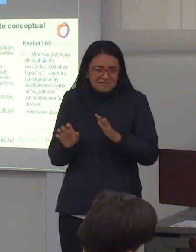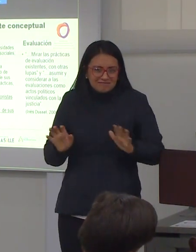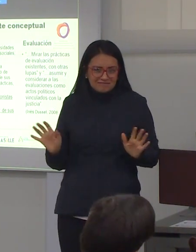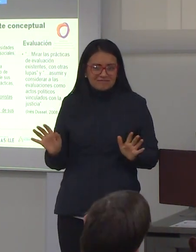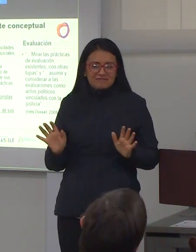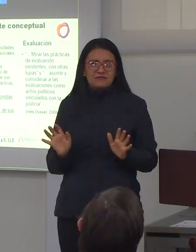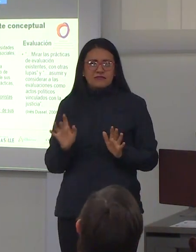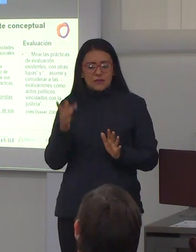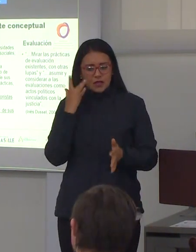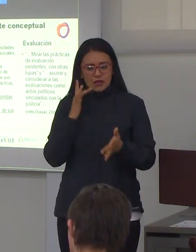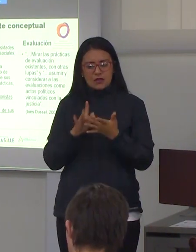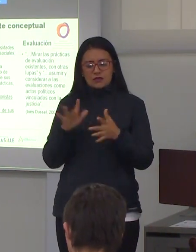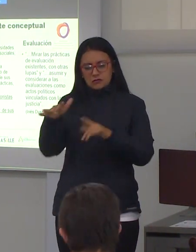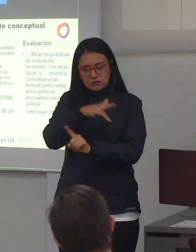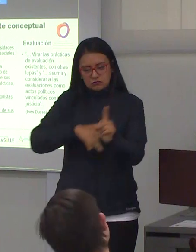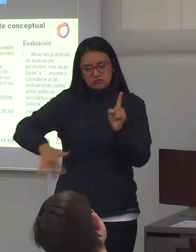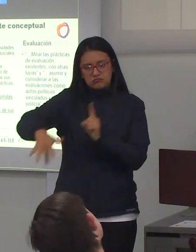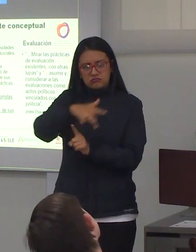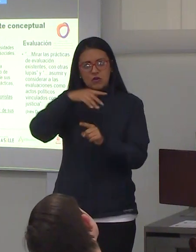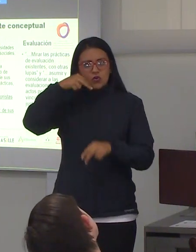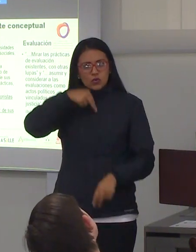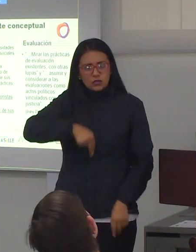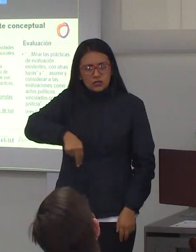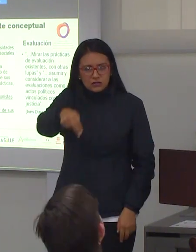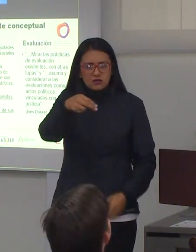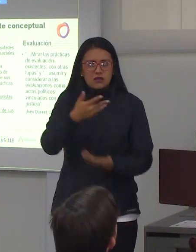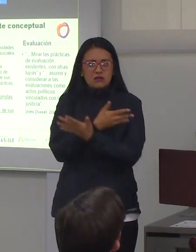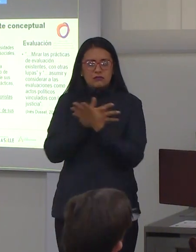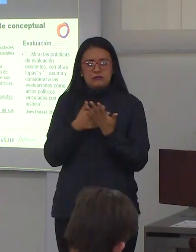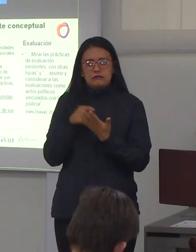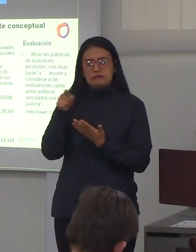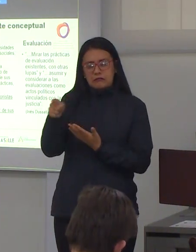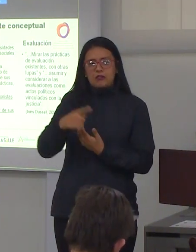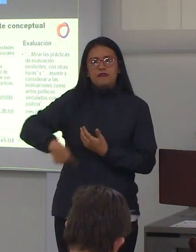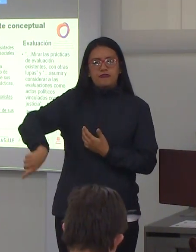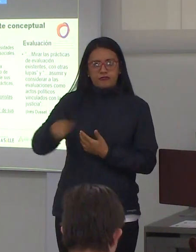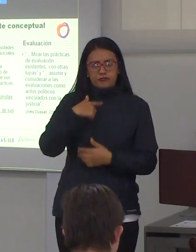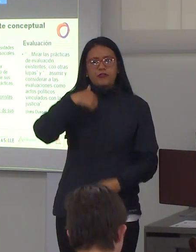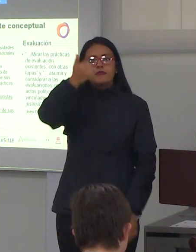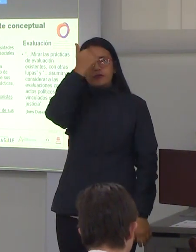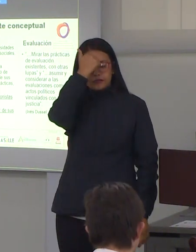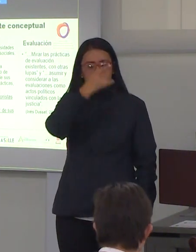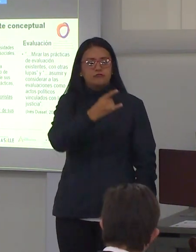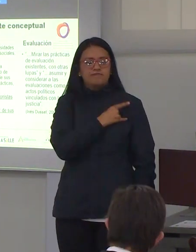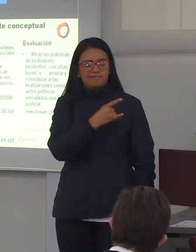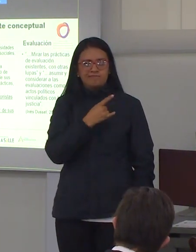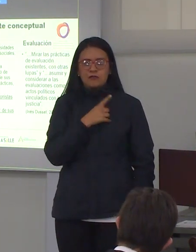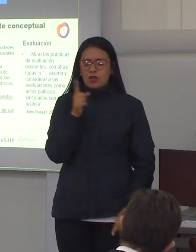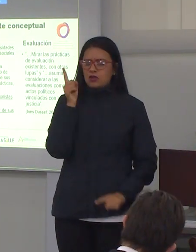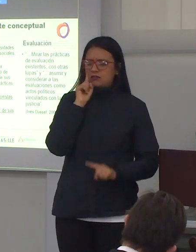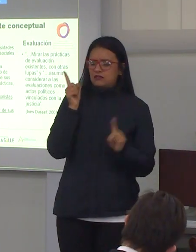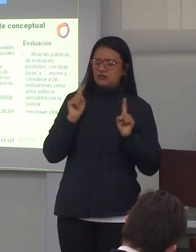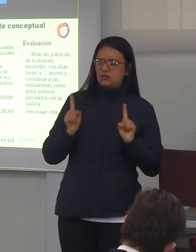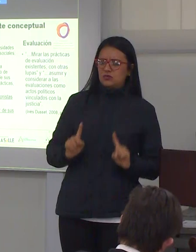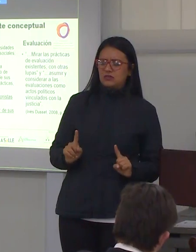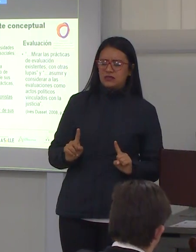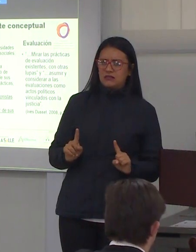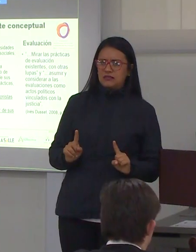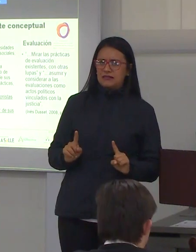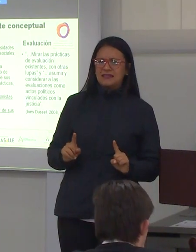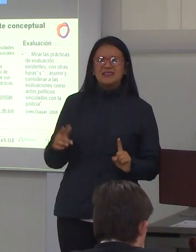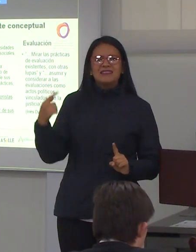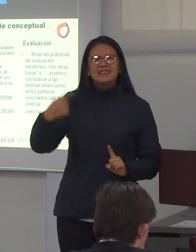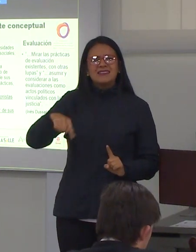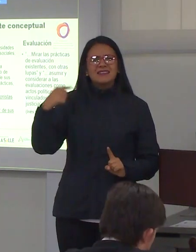que actúa en el contexto de lo cotidiano y eso es lo que nosotros como docentes universitarios desconocemos en torno